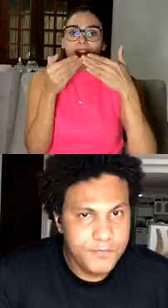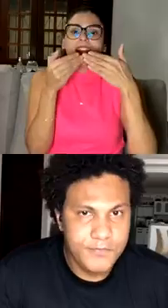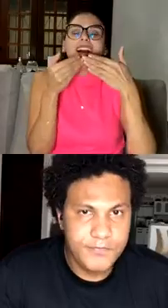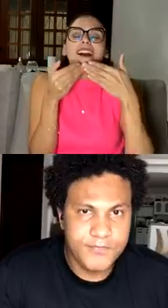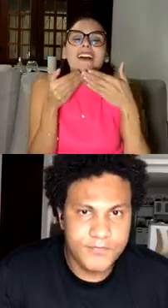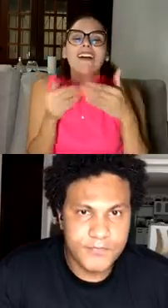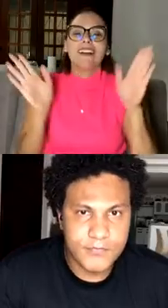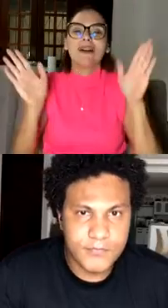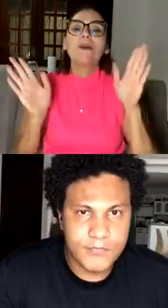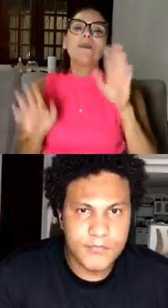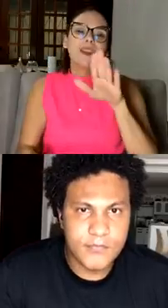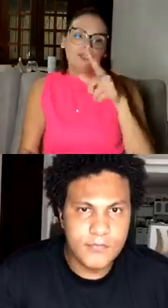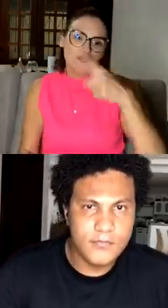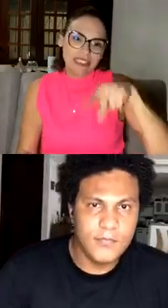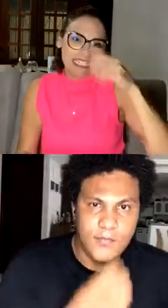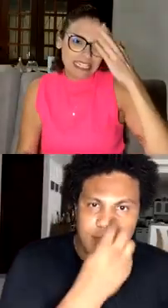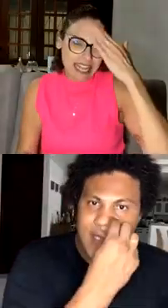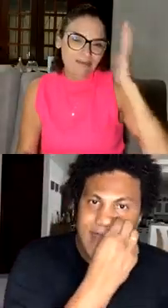hoje.